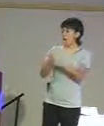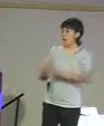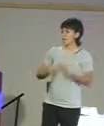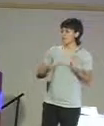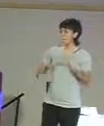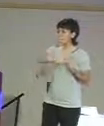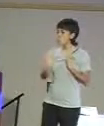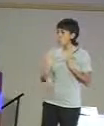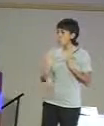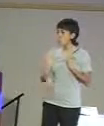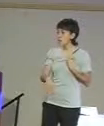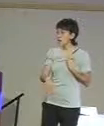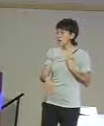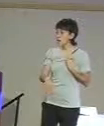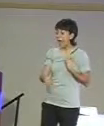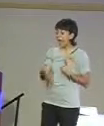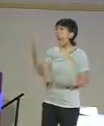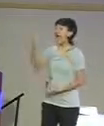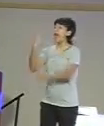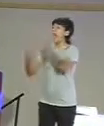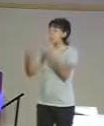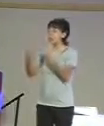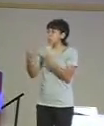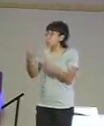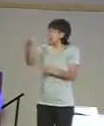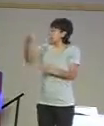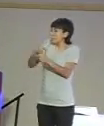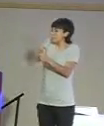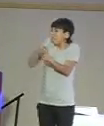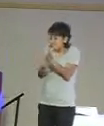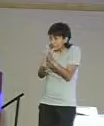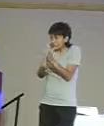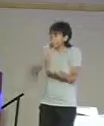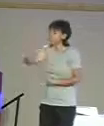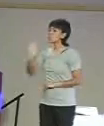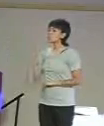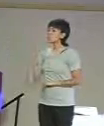180.000 durante el primer mes de vida.